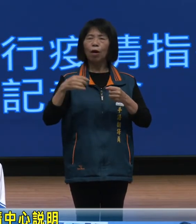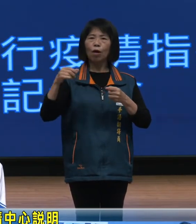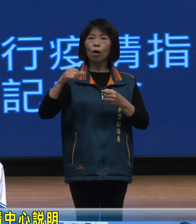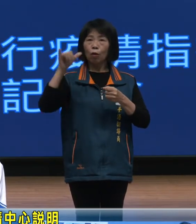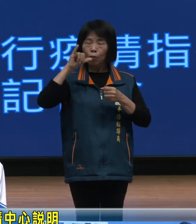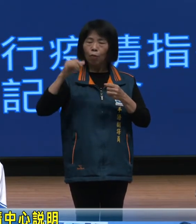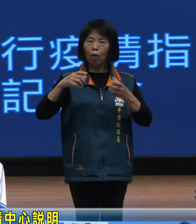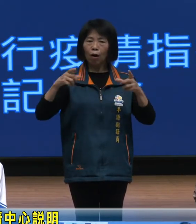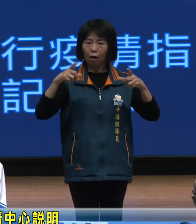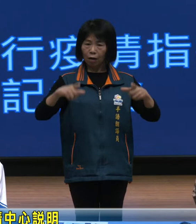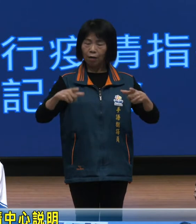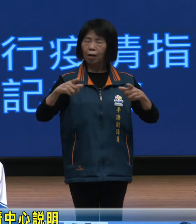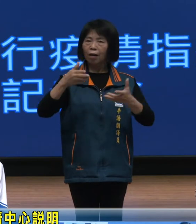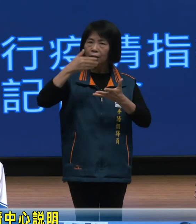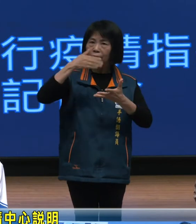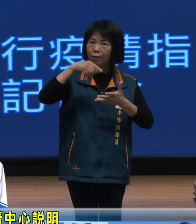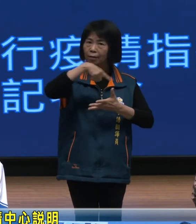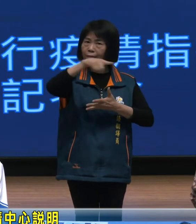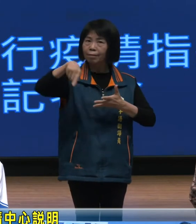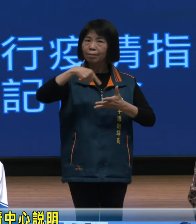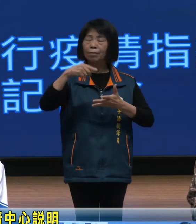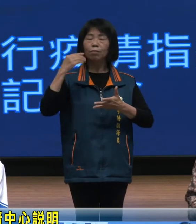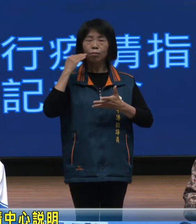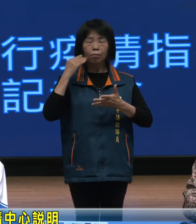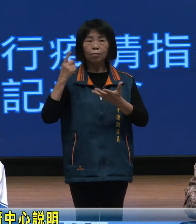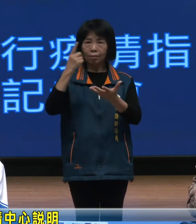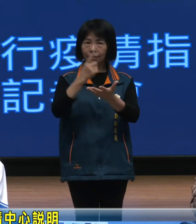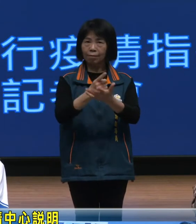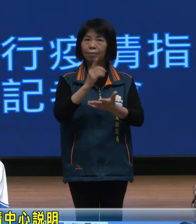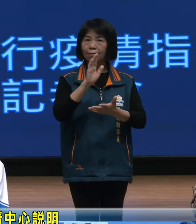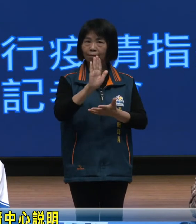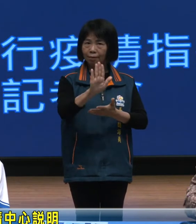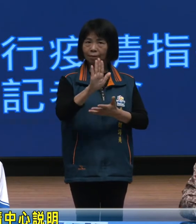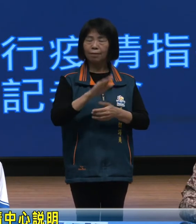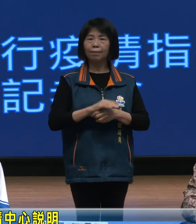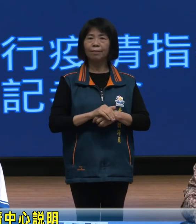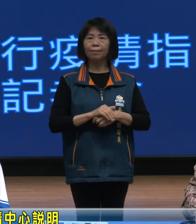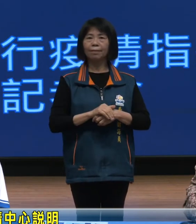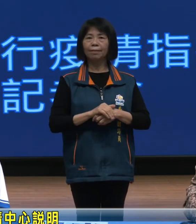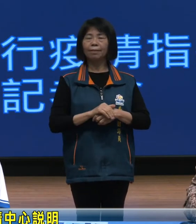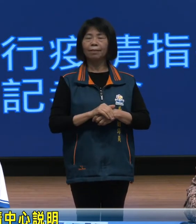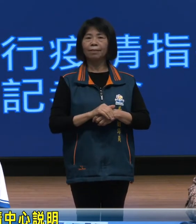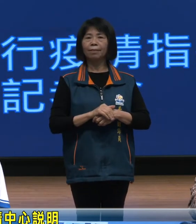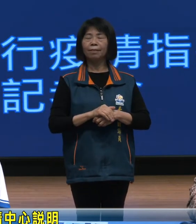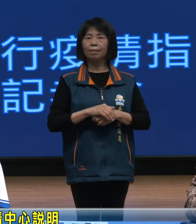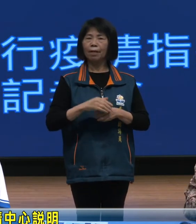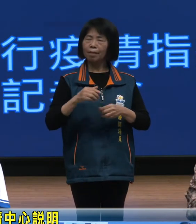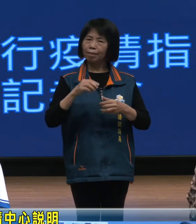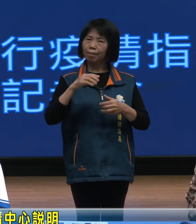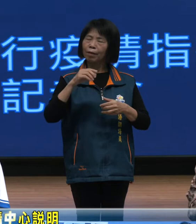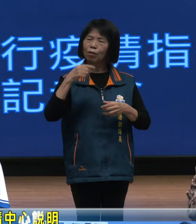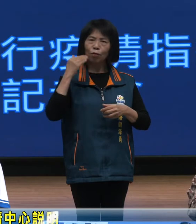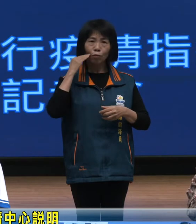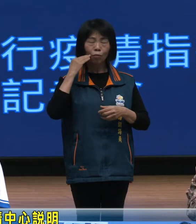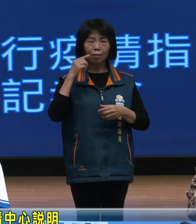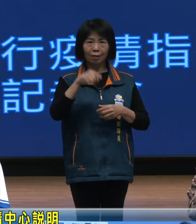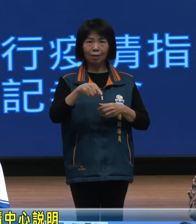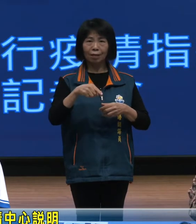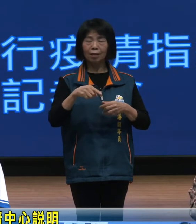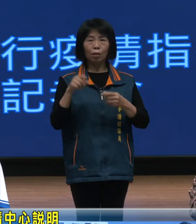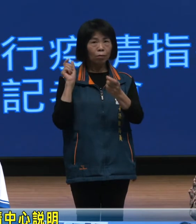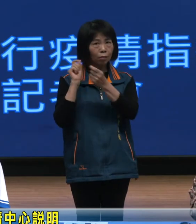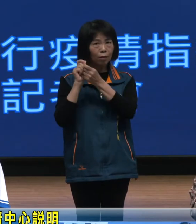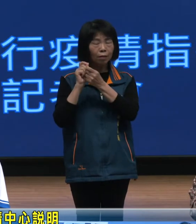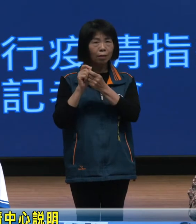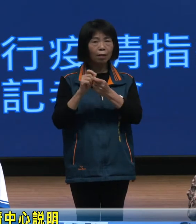请秀林乡这个参加满月酒的这个我们的乡亲们、朋友们，如果您在今日有